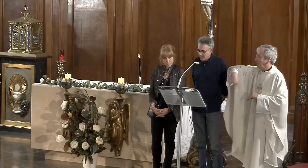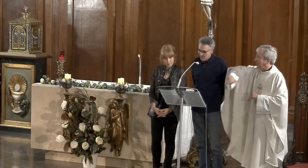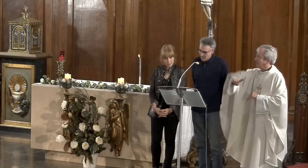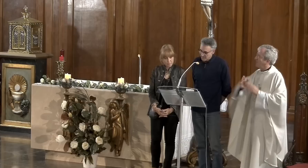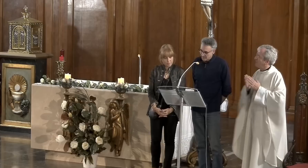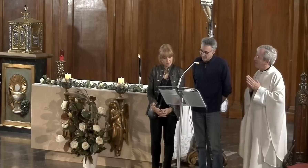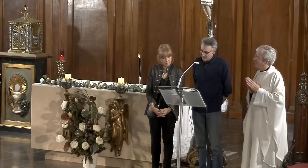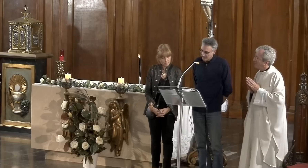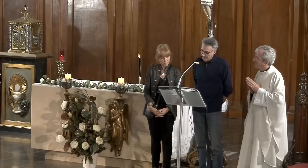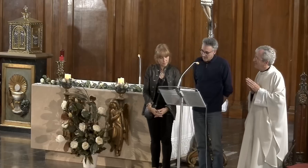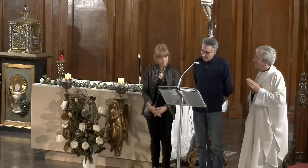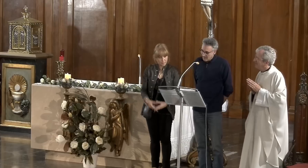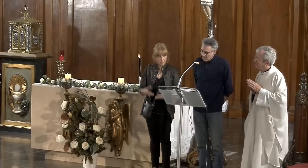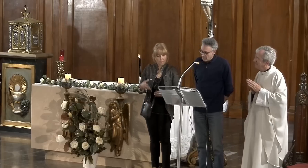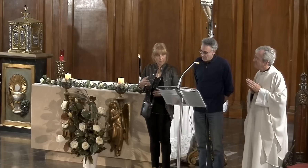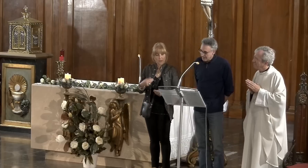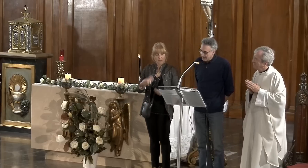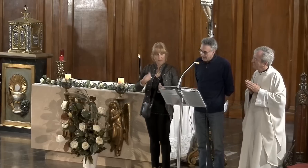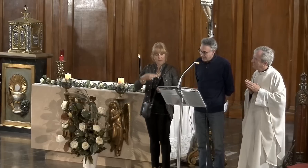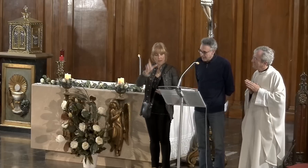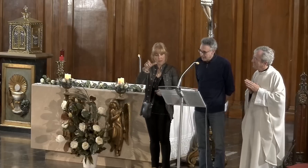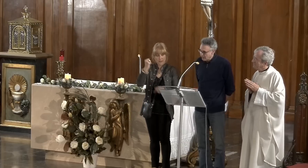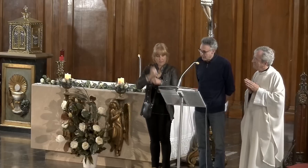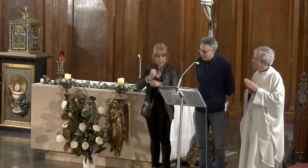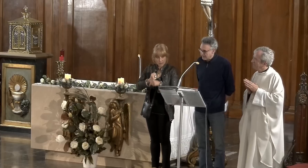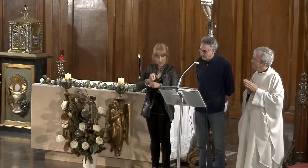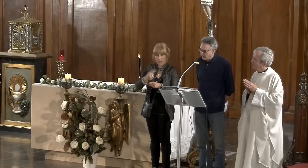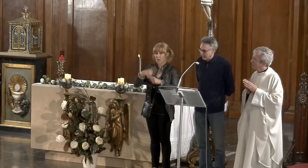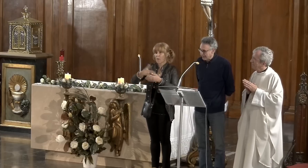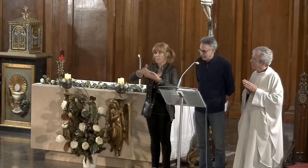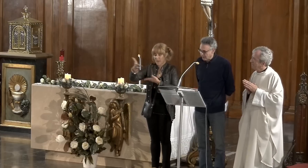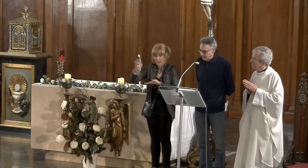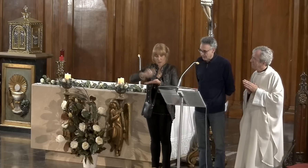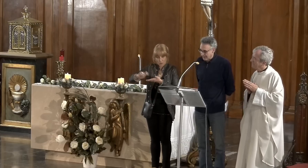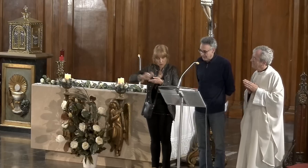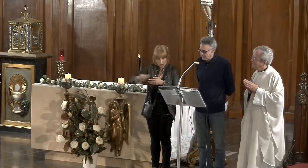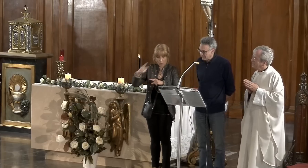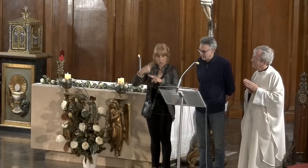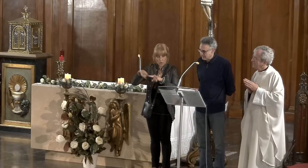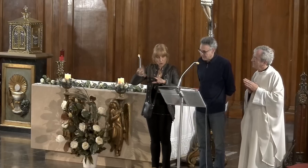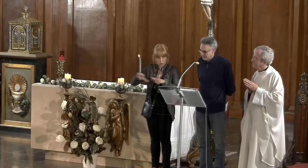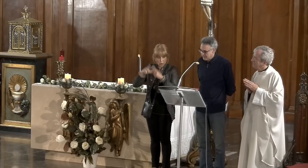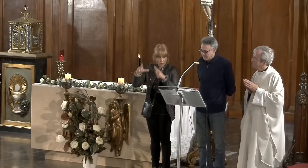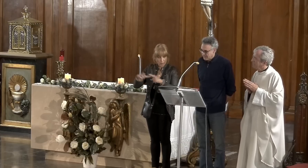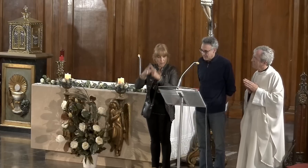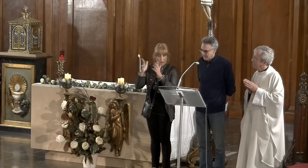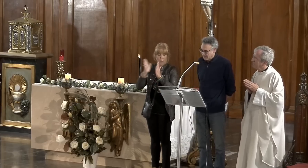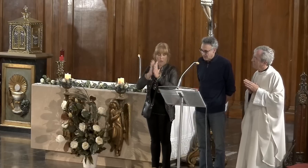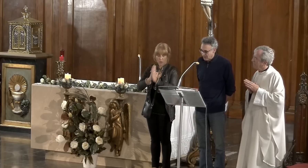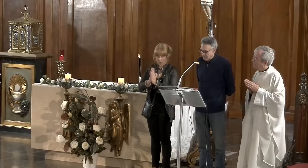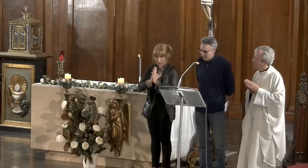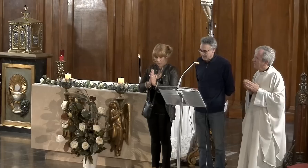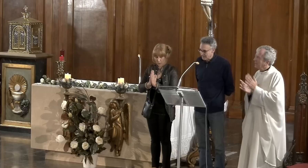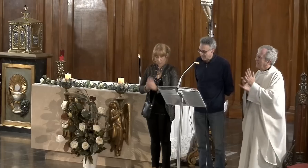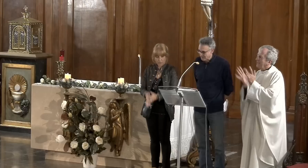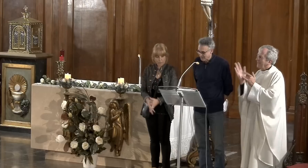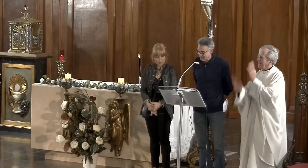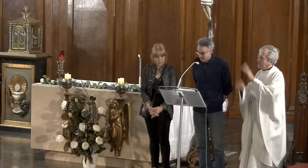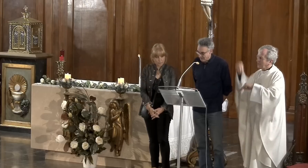escúchanos por los que trabajan en los medios de comunicación social oremos Jesús